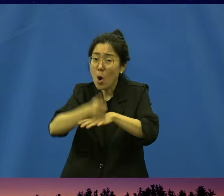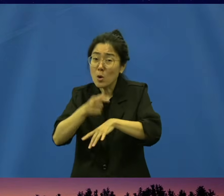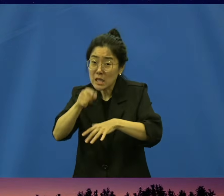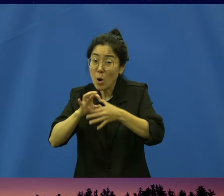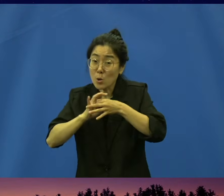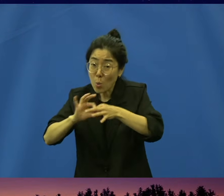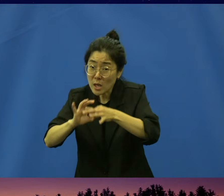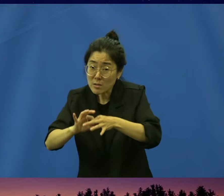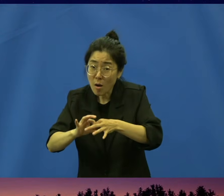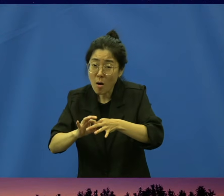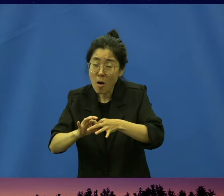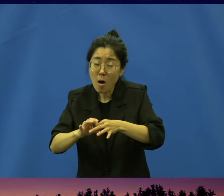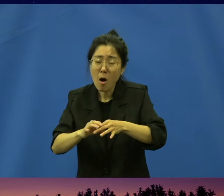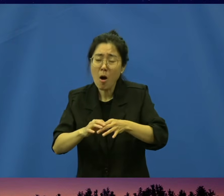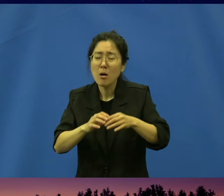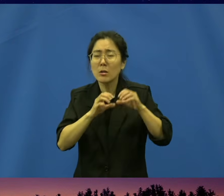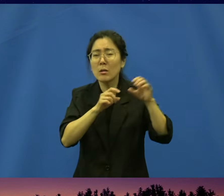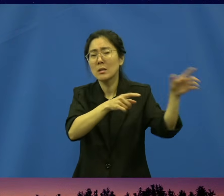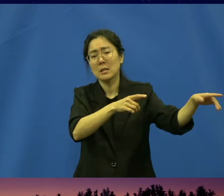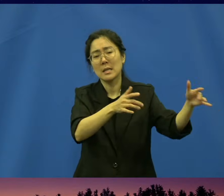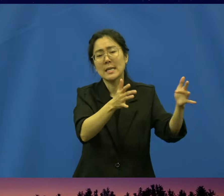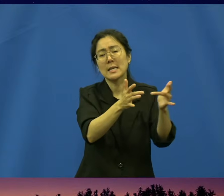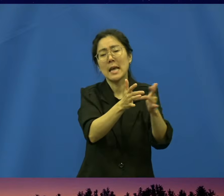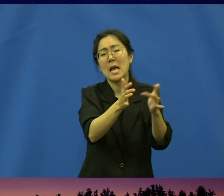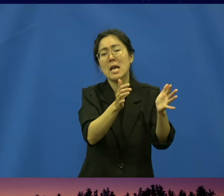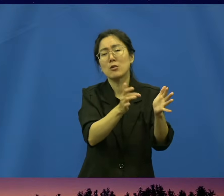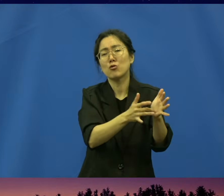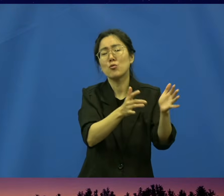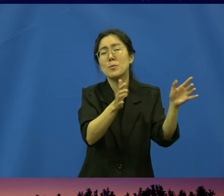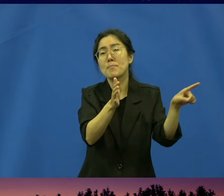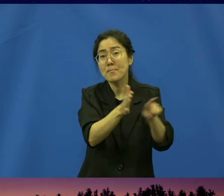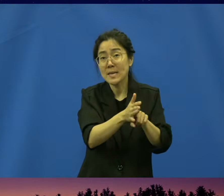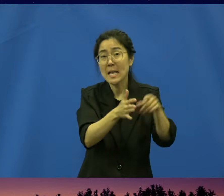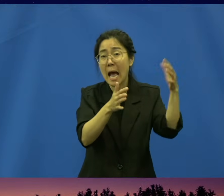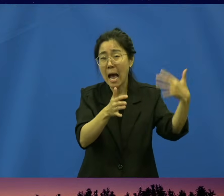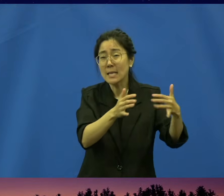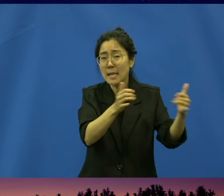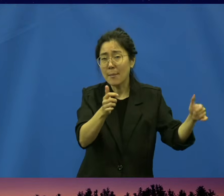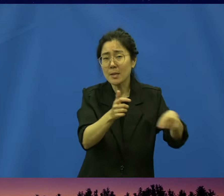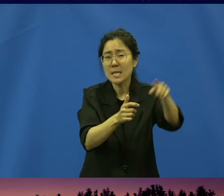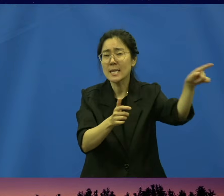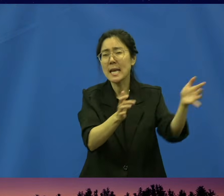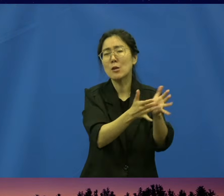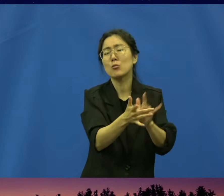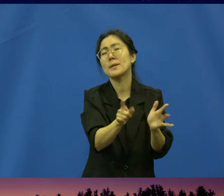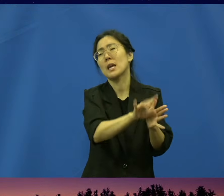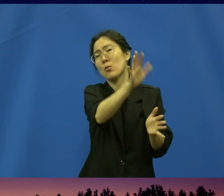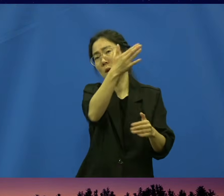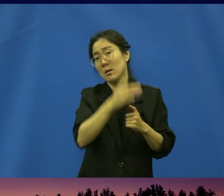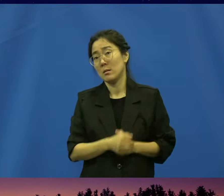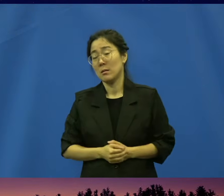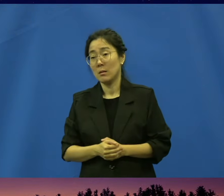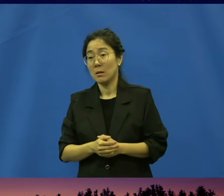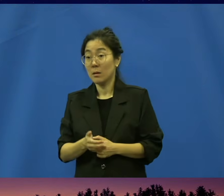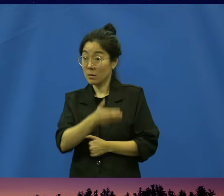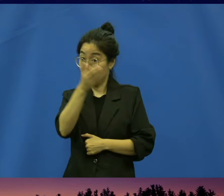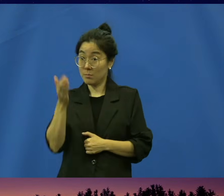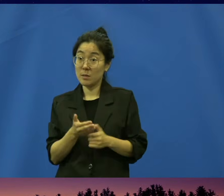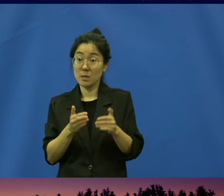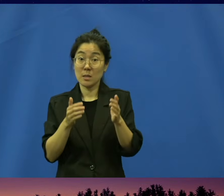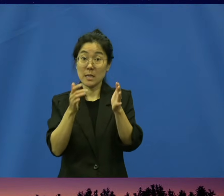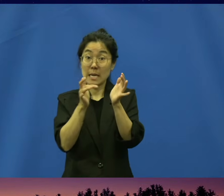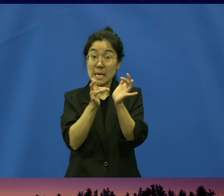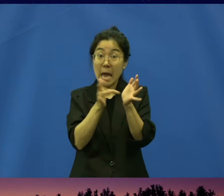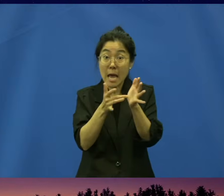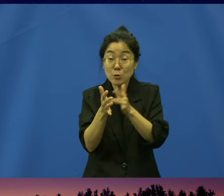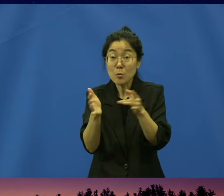것을 말하는 것입니다. 여러분 불신자들은 성경을 읽지 않습니다. 하지만 그들이 볼 수 있고